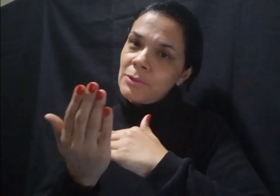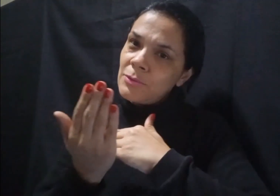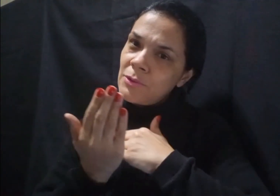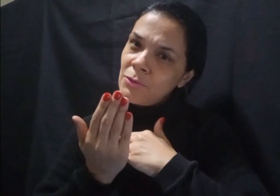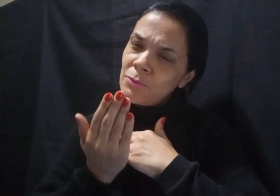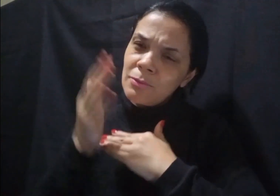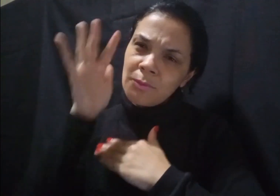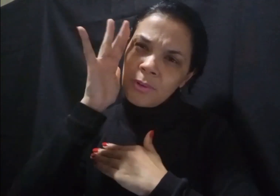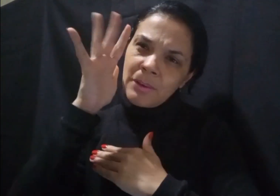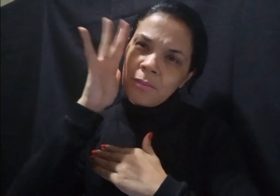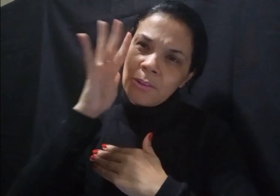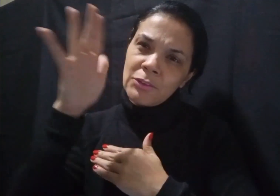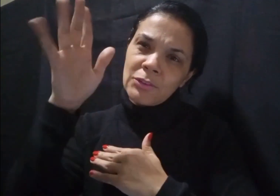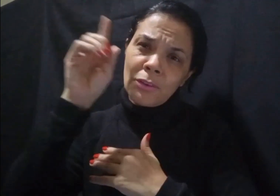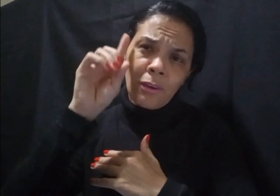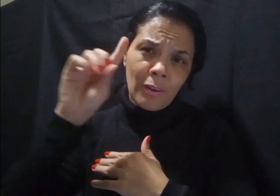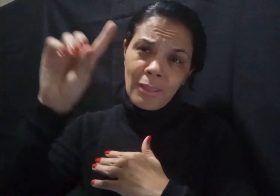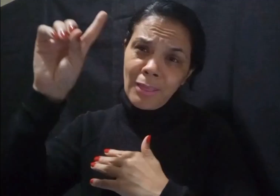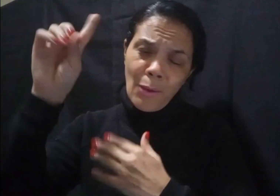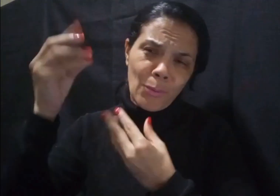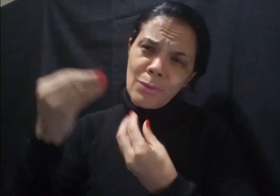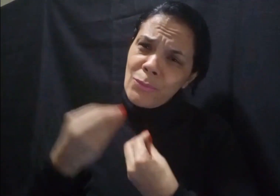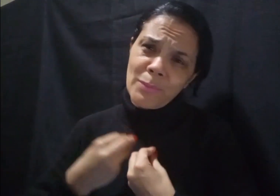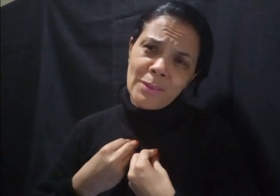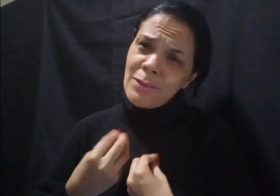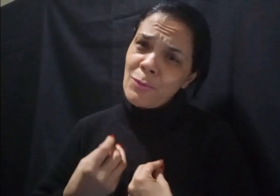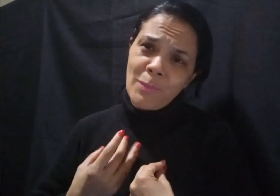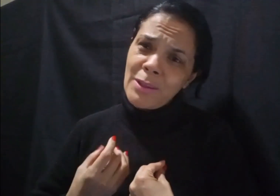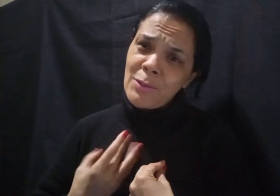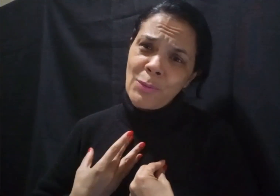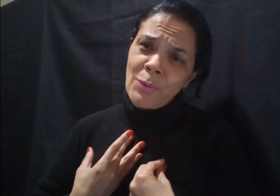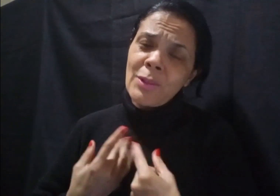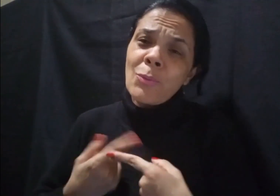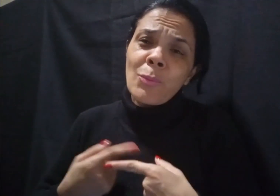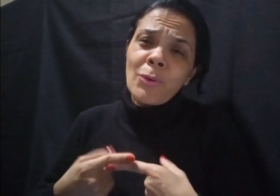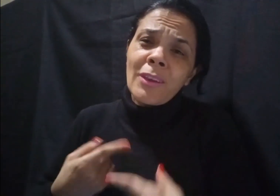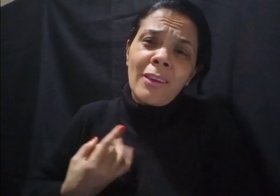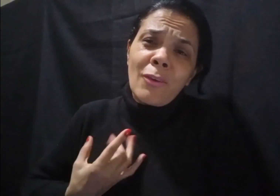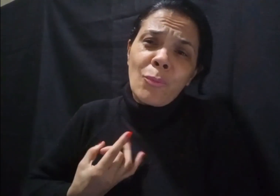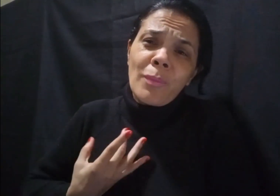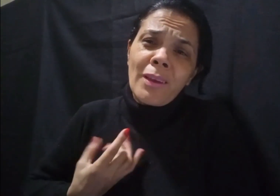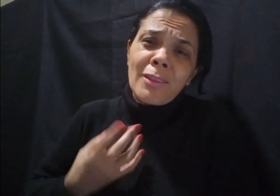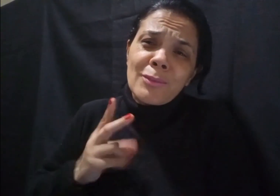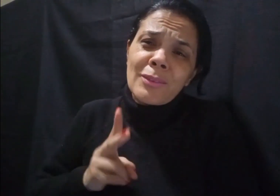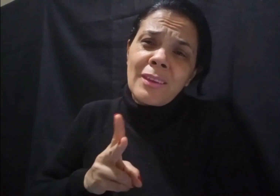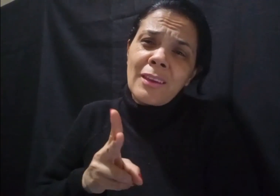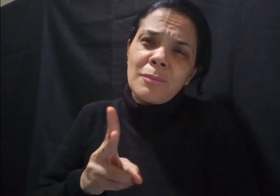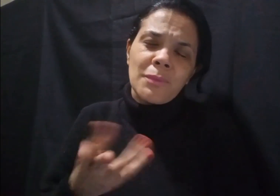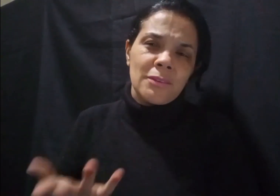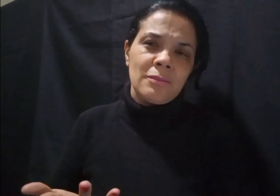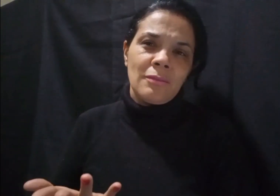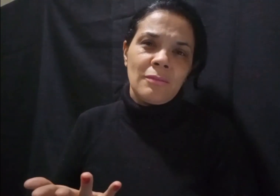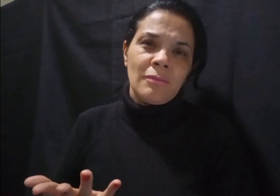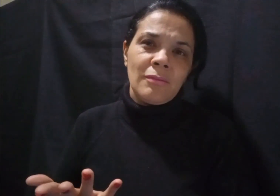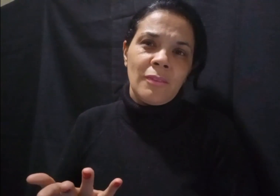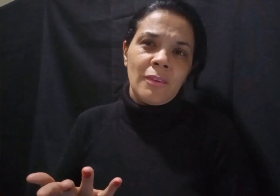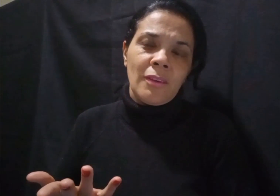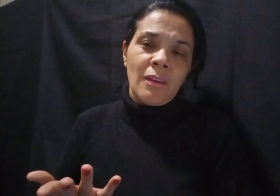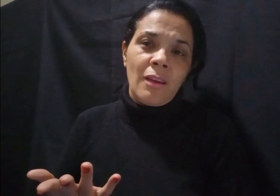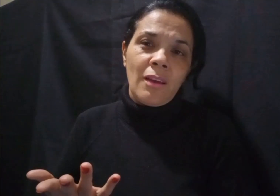se Deus não nos deu medo, por que tantas vezes vivemos dominados por ele? E mais, como podemos